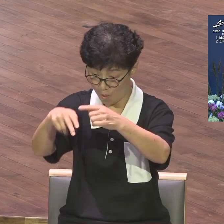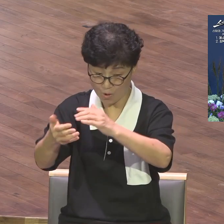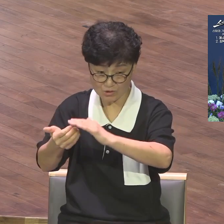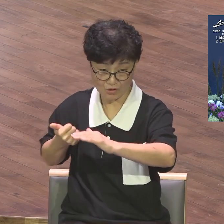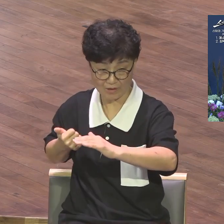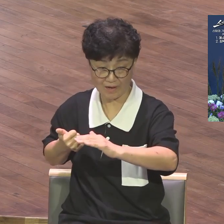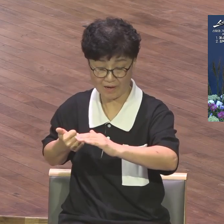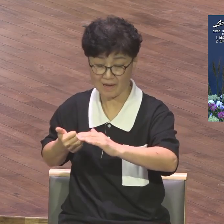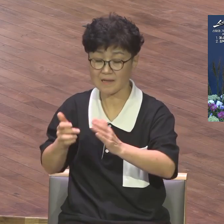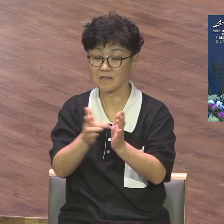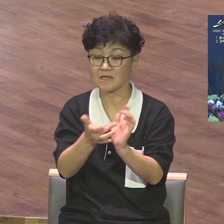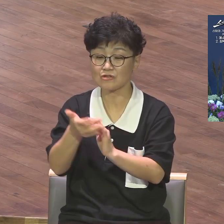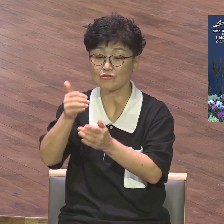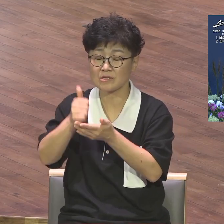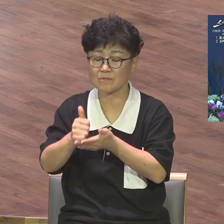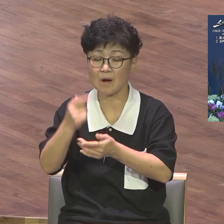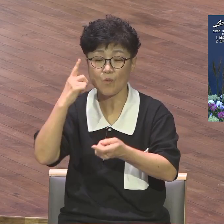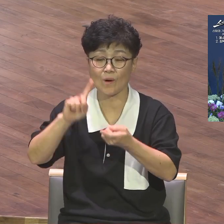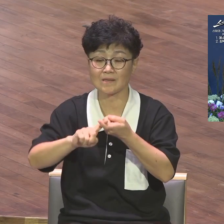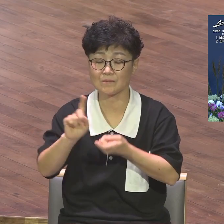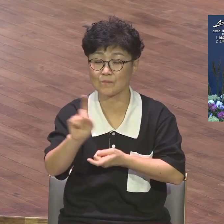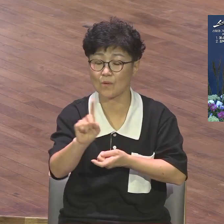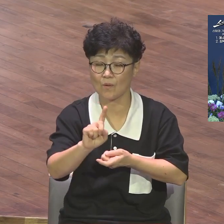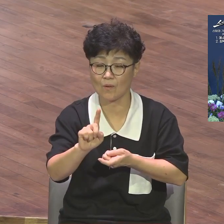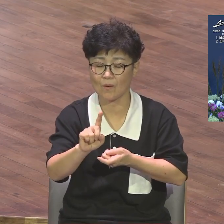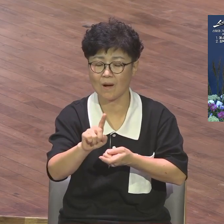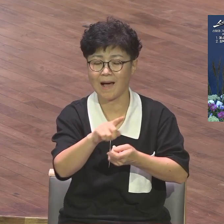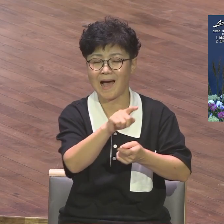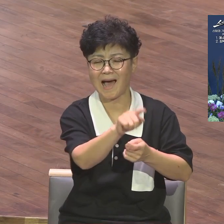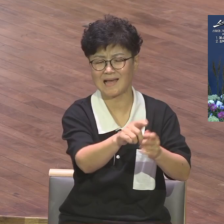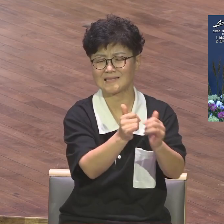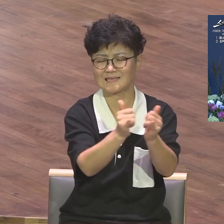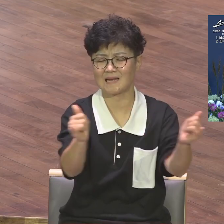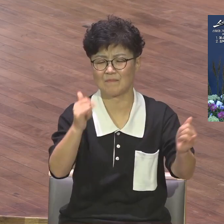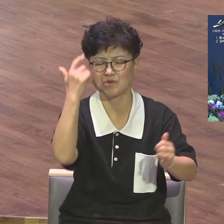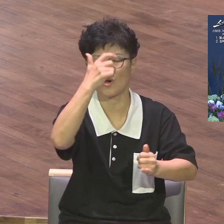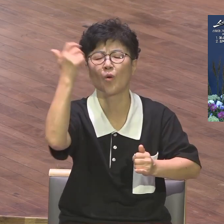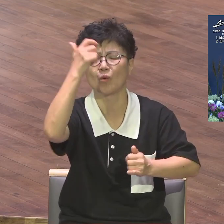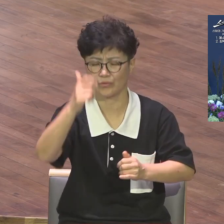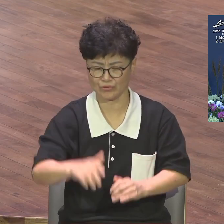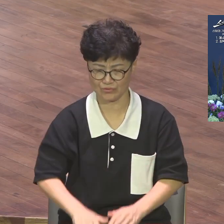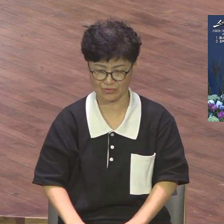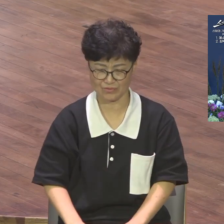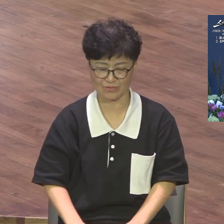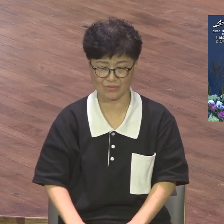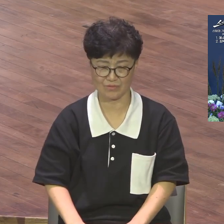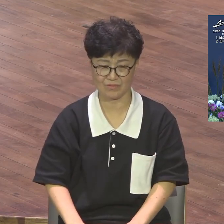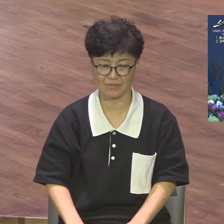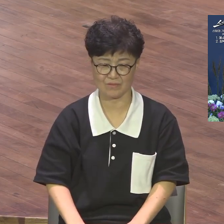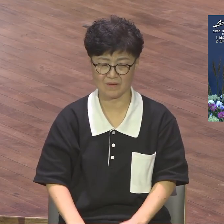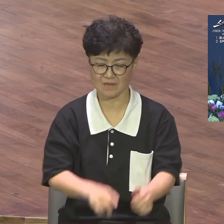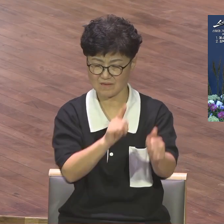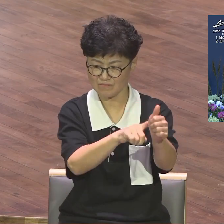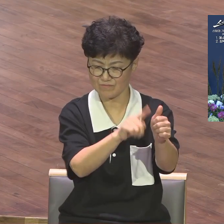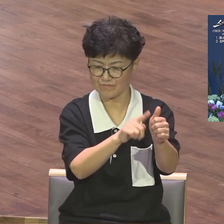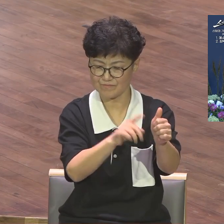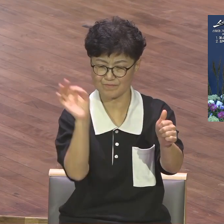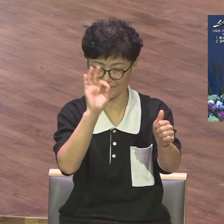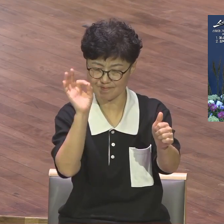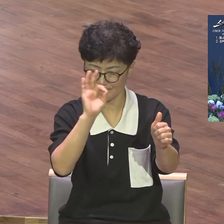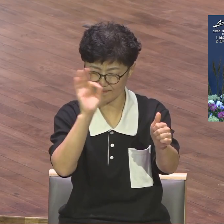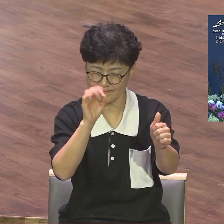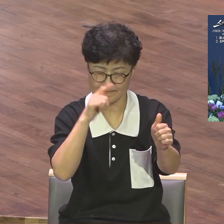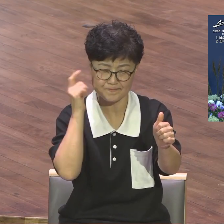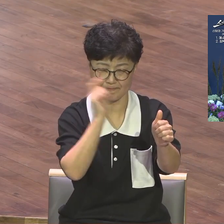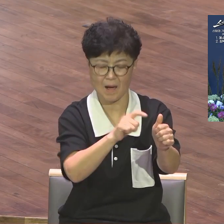관심은 오직 한 영혼, 그 삭개오를 바라보고 그 여리고를 귀엽고 들렸다가 지나가신 것입니다. 그렇다면 우리의